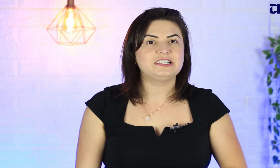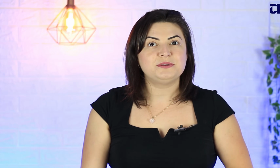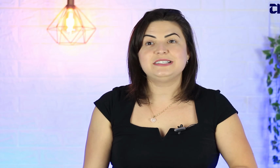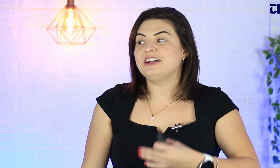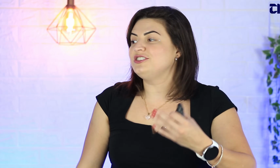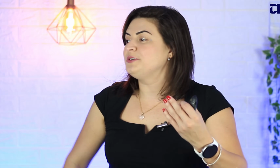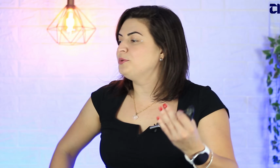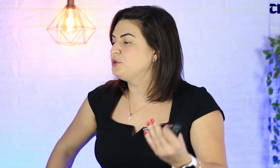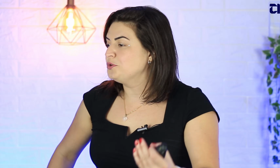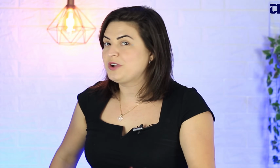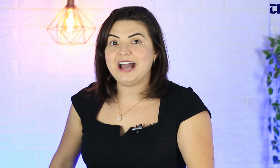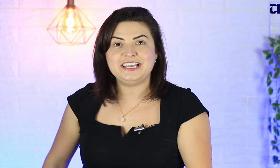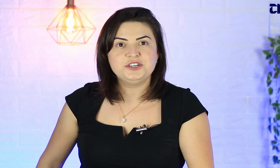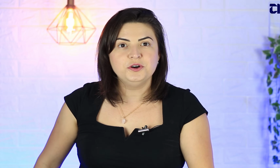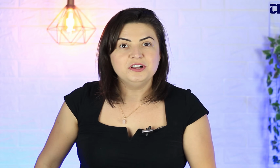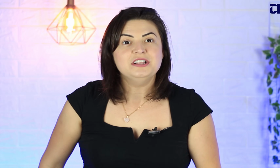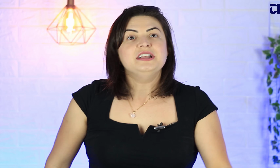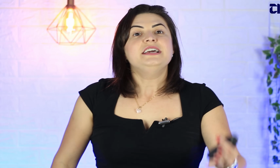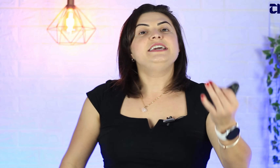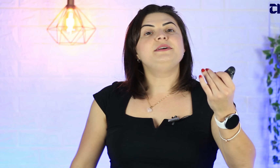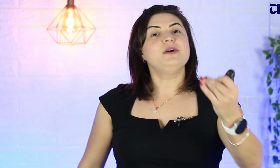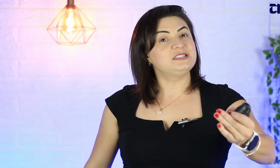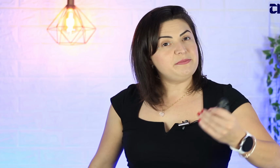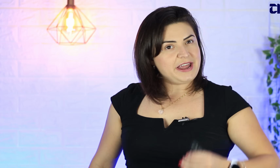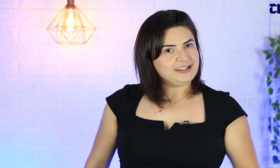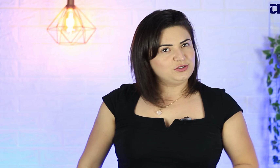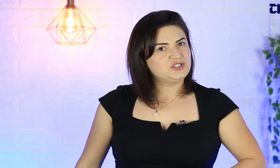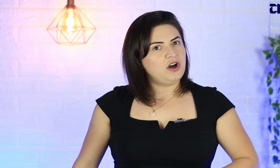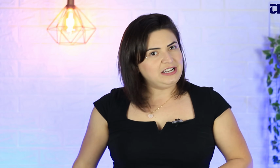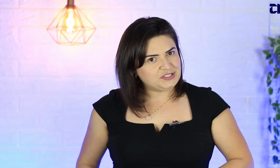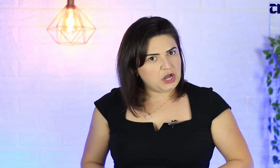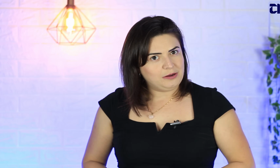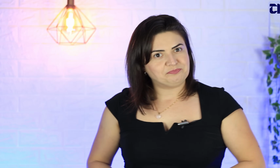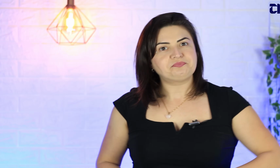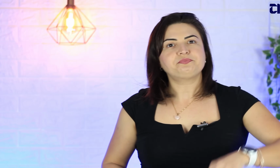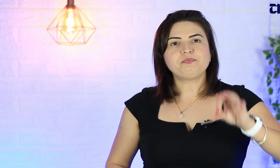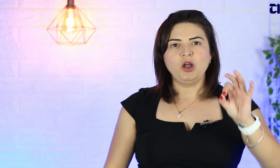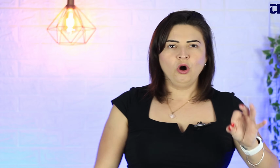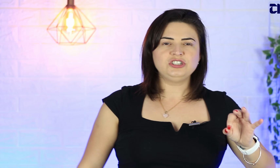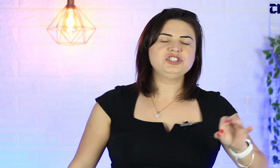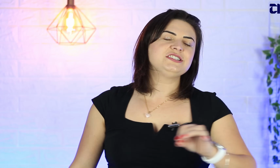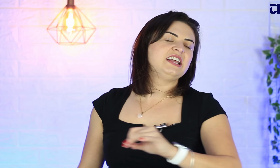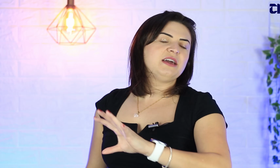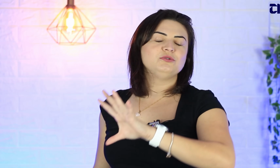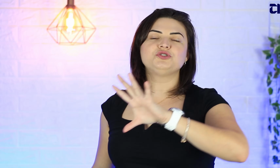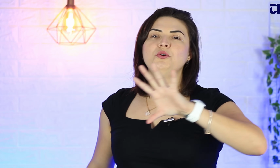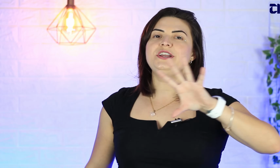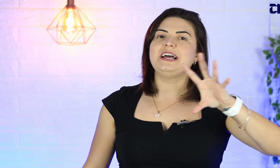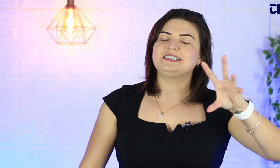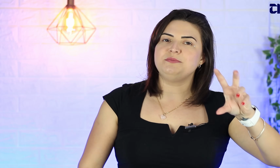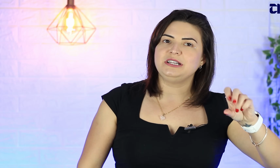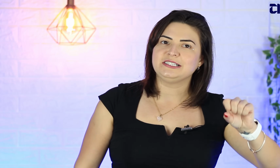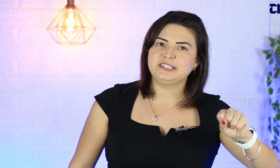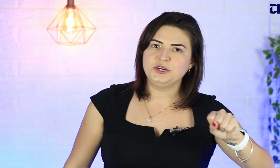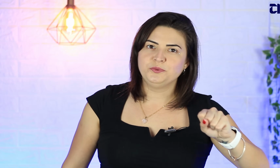todas as mensagens e por todo o carinho. E meus libretos, olha só, hoje nós teremos muita assimilação.